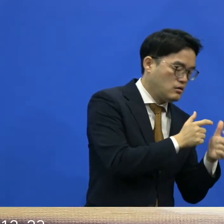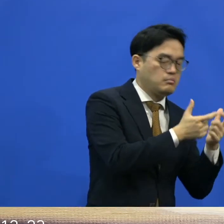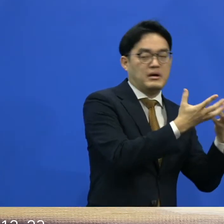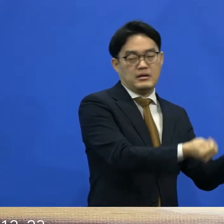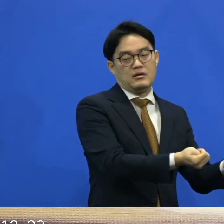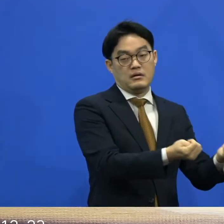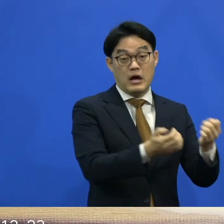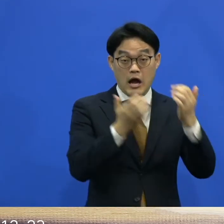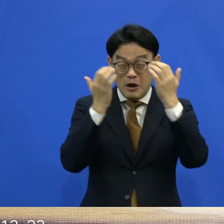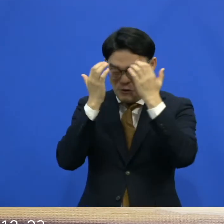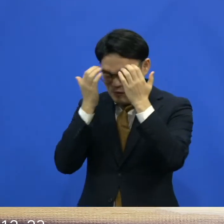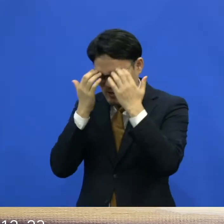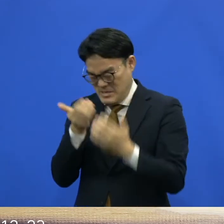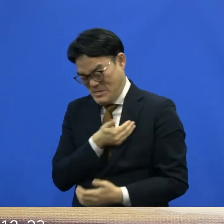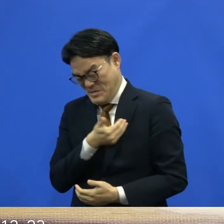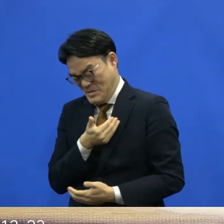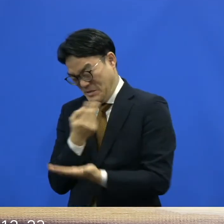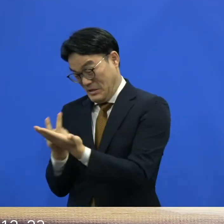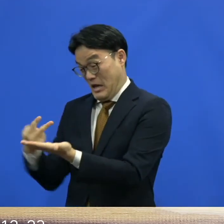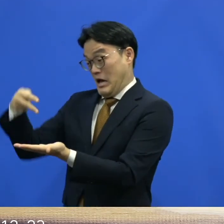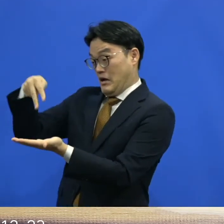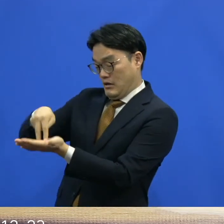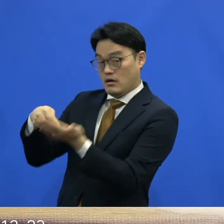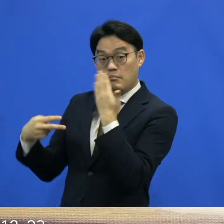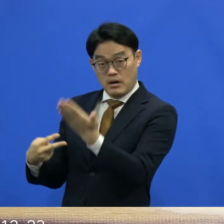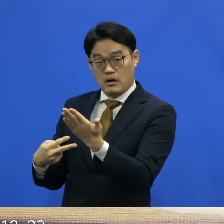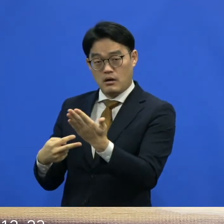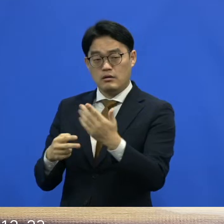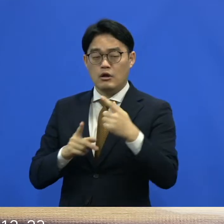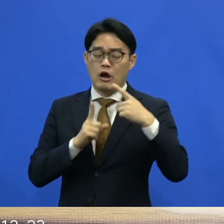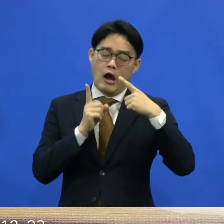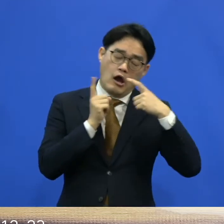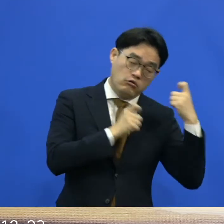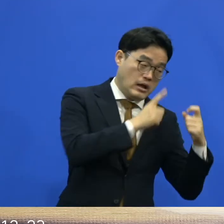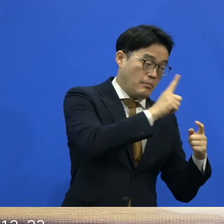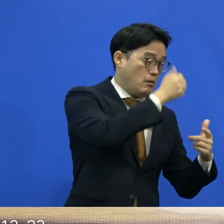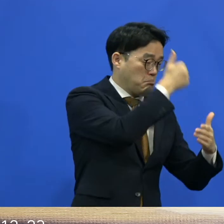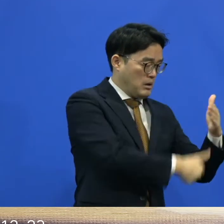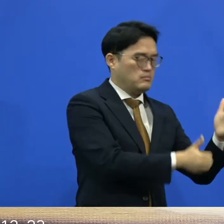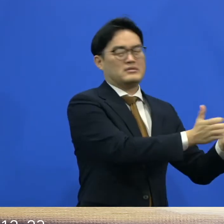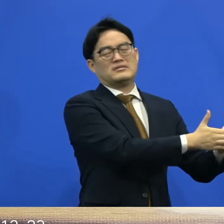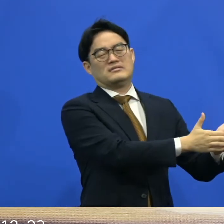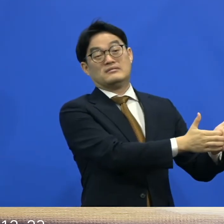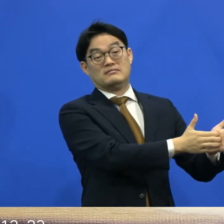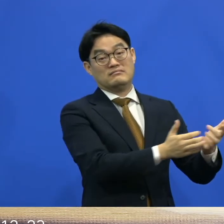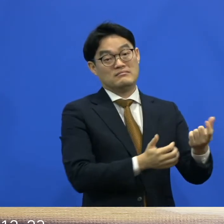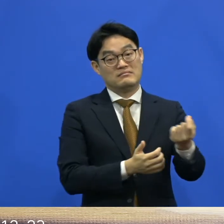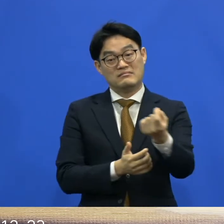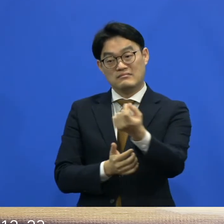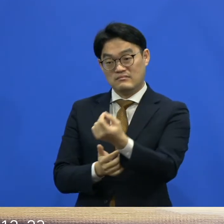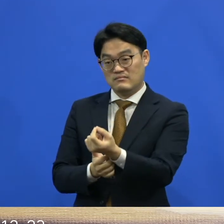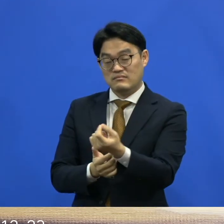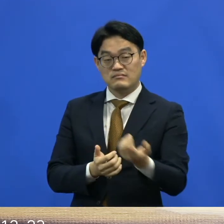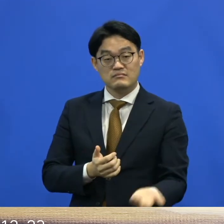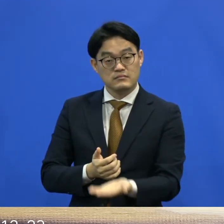유혹은 그것으로 끝이 나는 경우가 굉장히 많아요. 자, 요셉에게 갑자기 유혹이